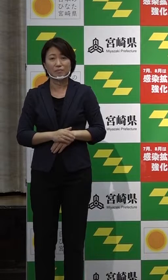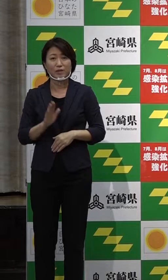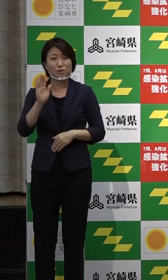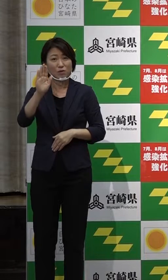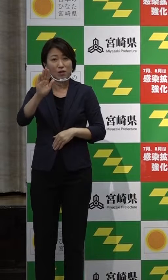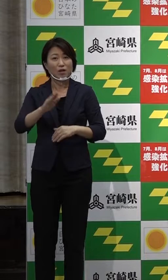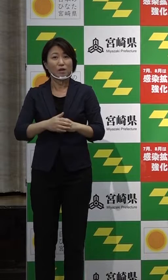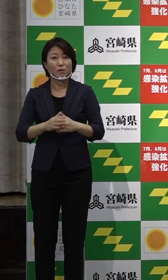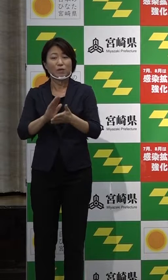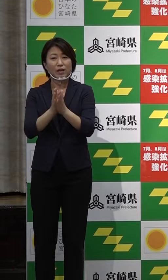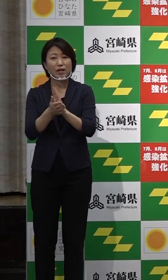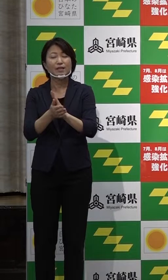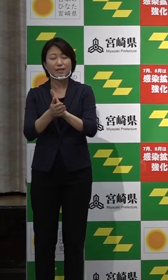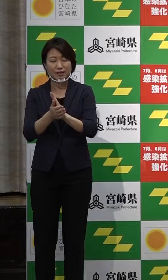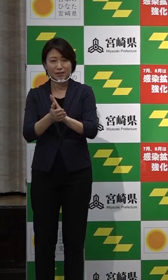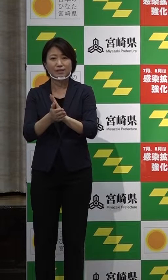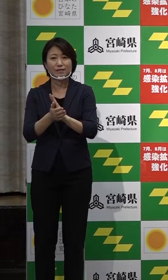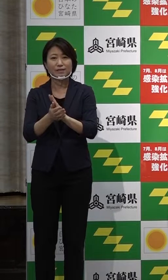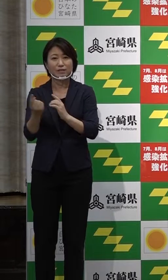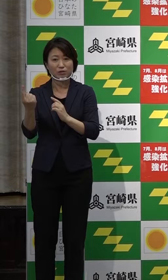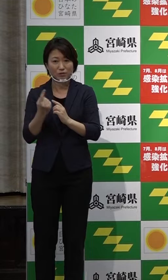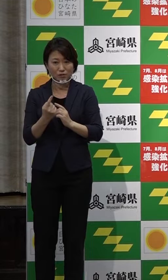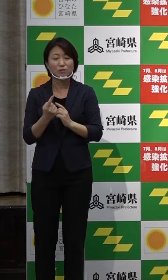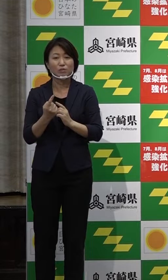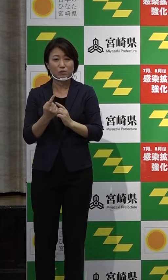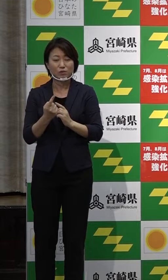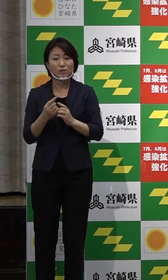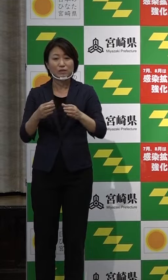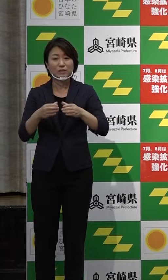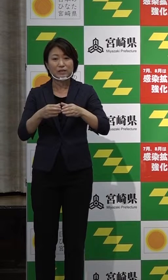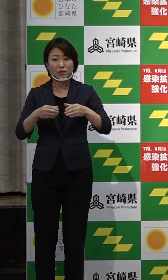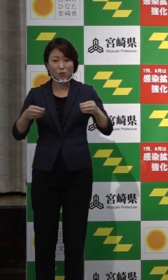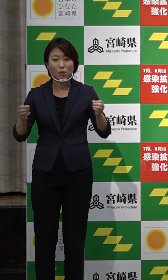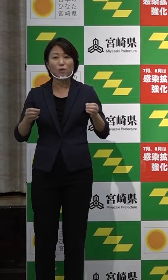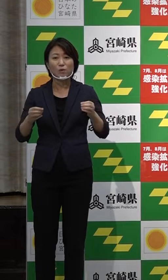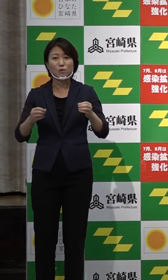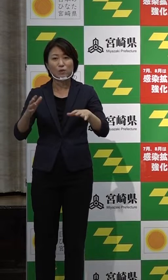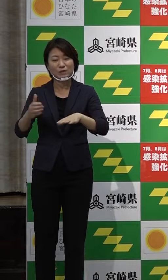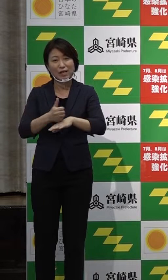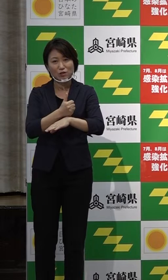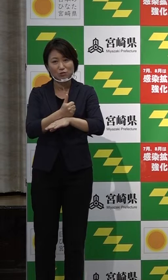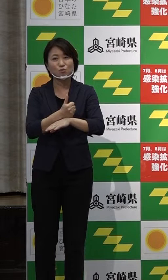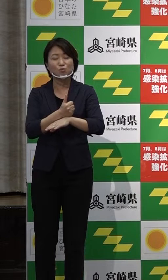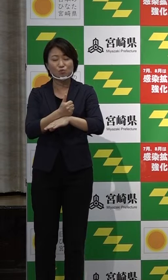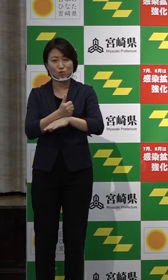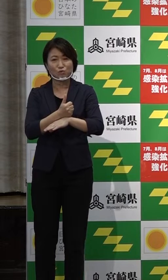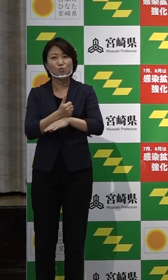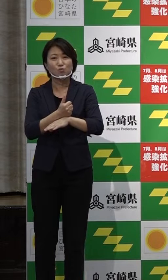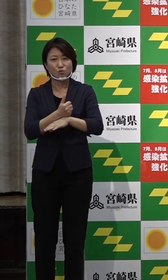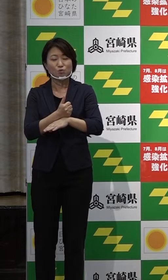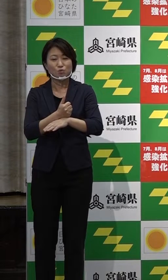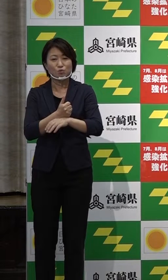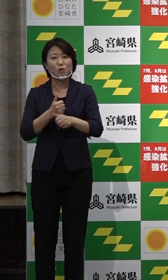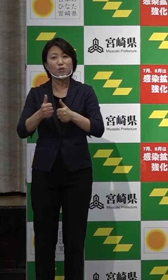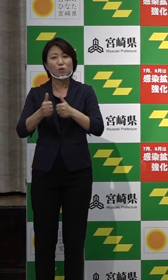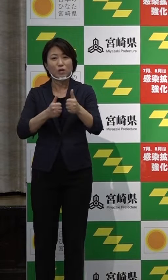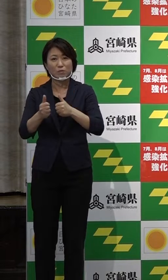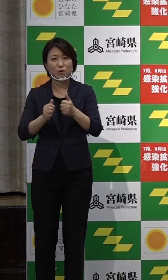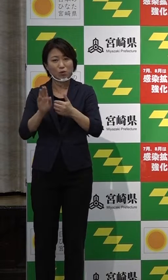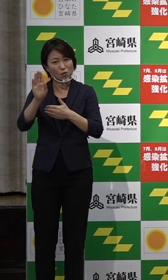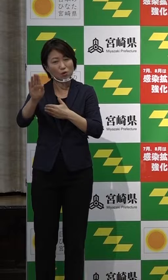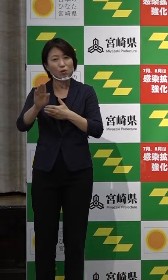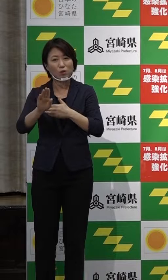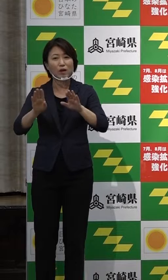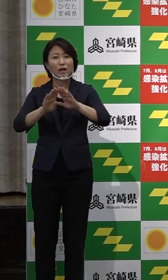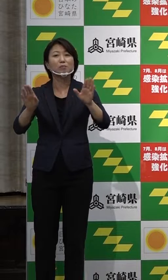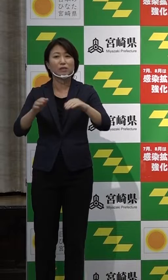ですね、本県で合宿をしておられた日本の選手の競技もありますので、楽しみにしている